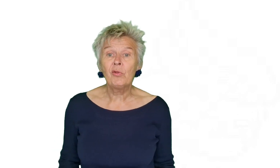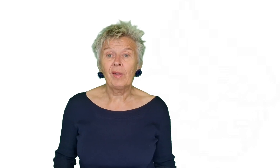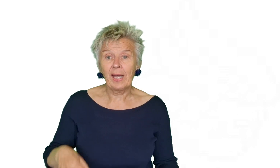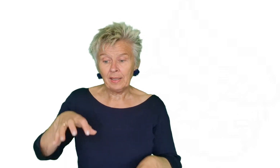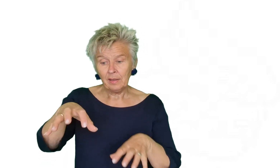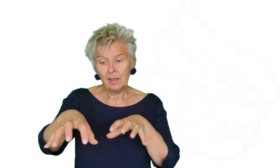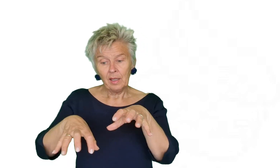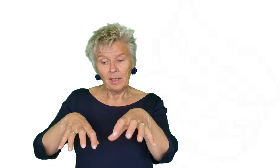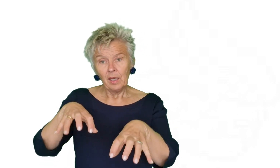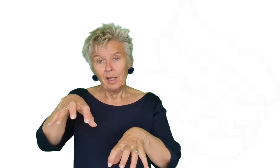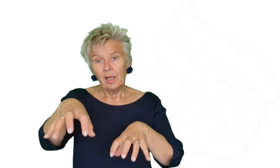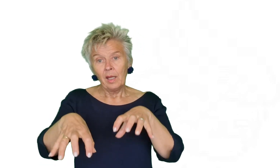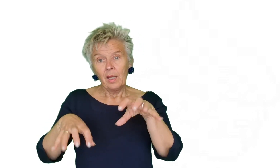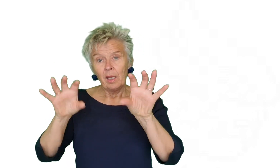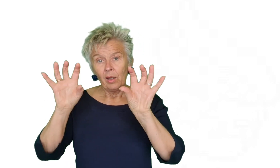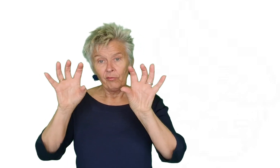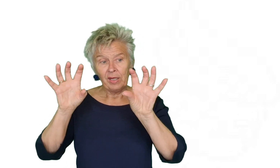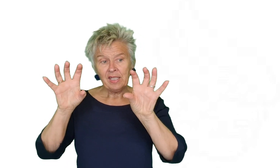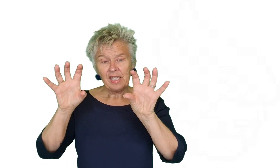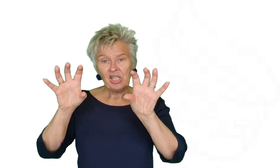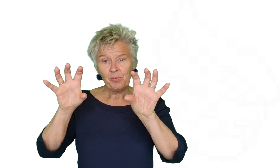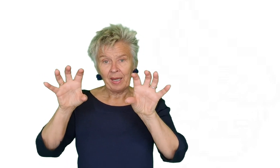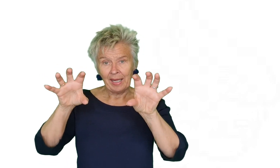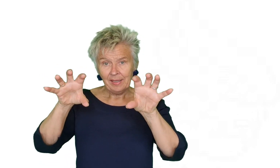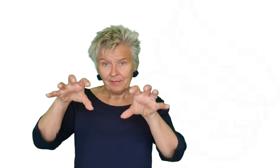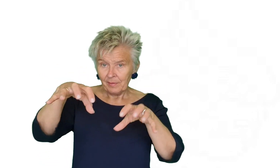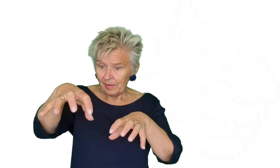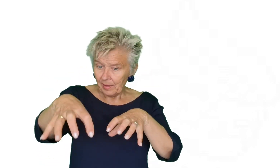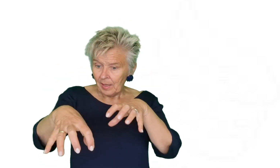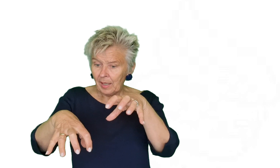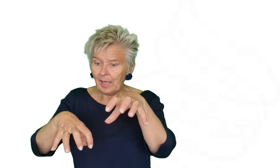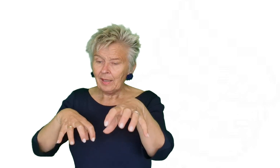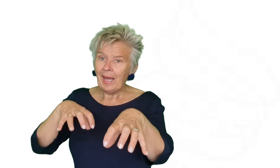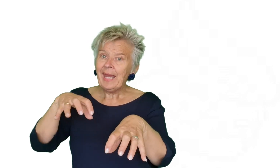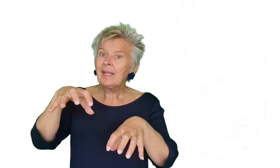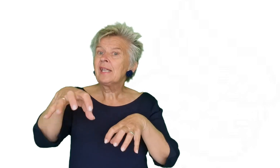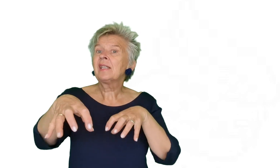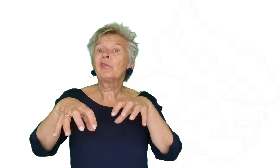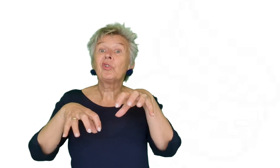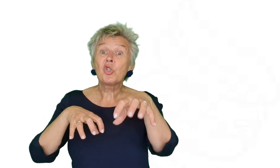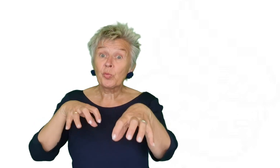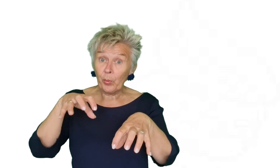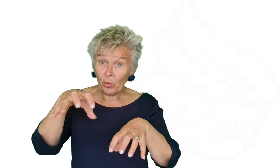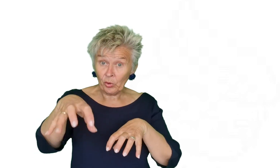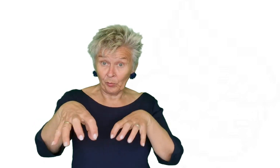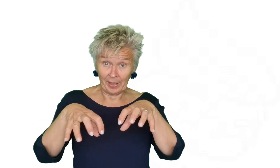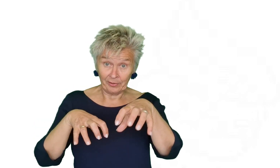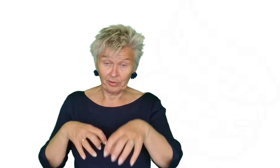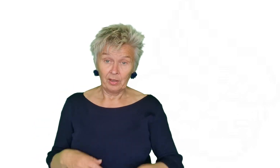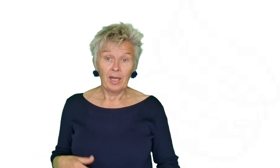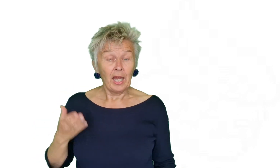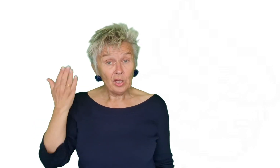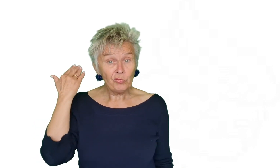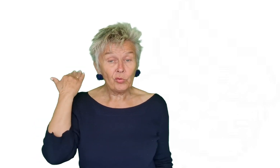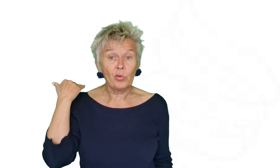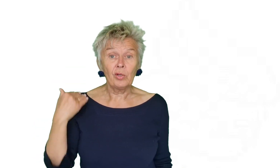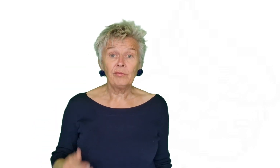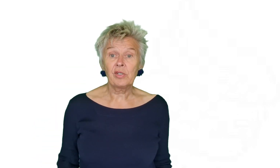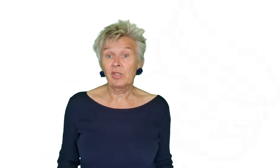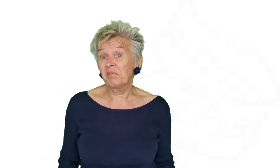Februari. Weer die zee spreidt. En eigenlijk is dat van de sprokkelmaand. Heel vroeger was,